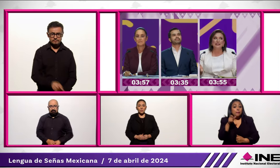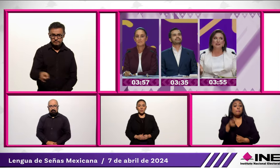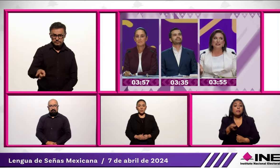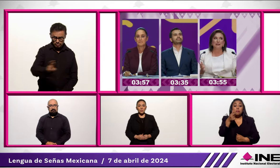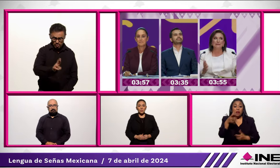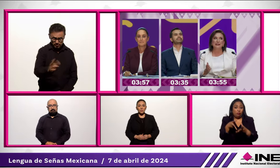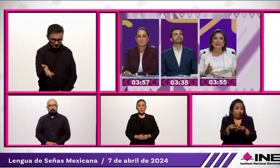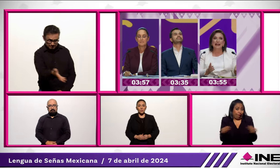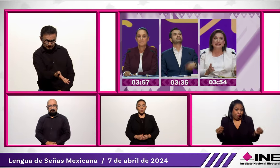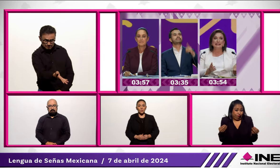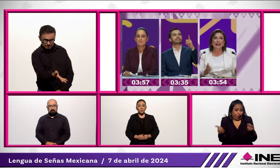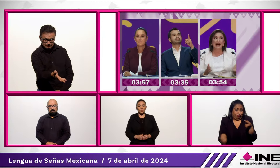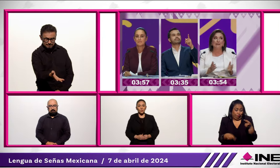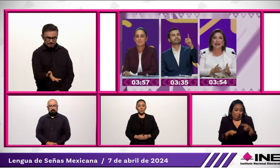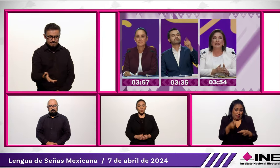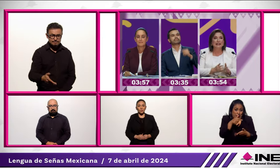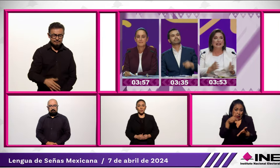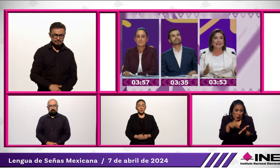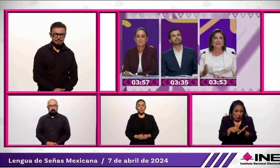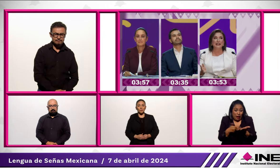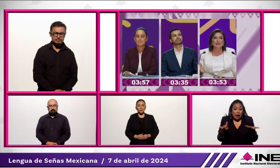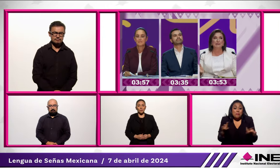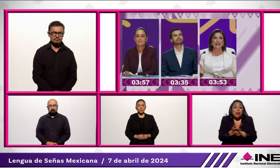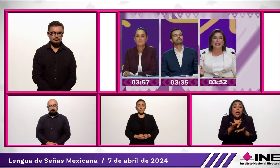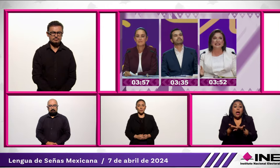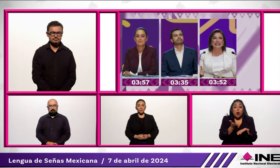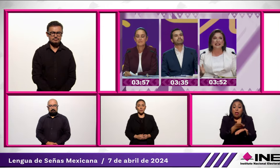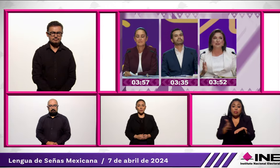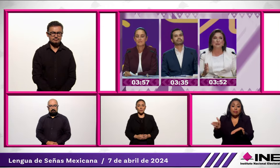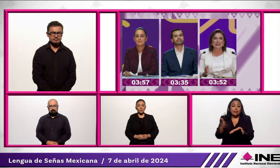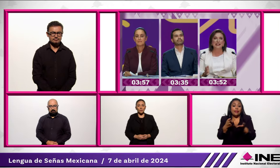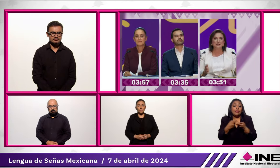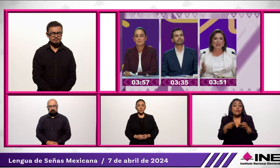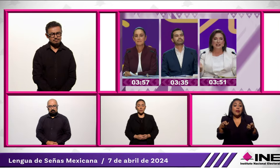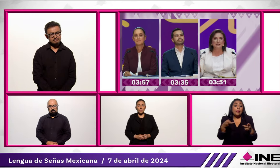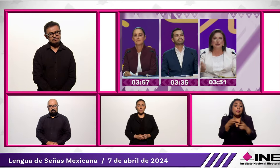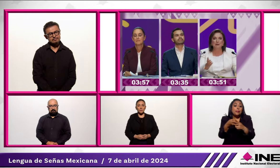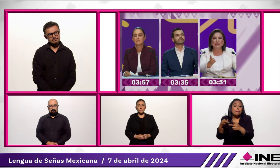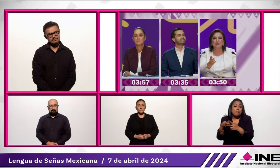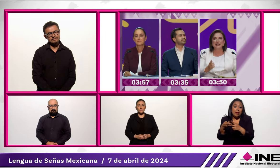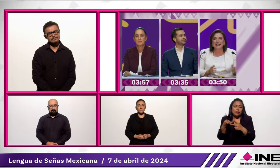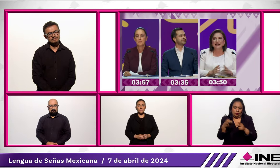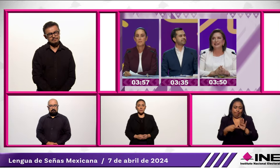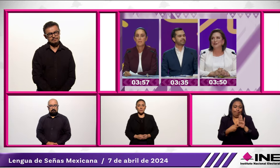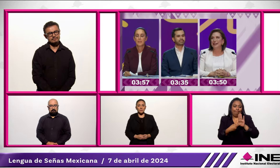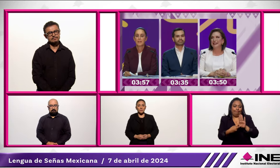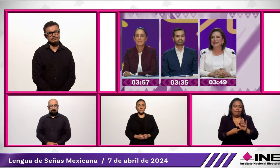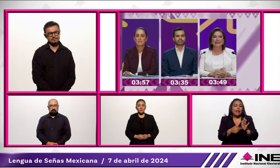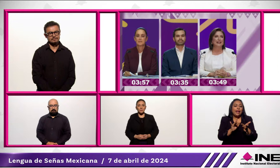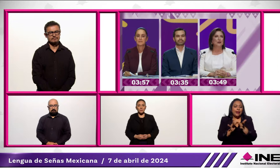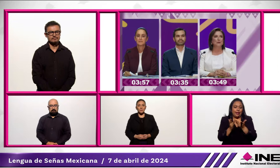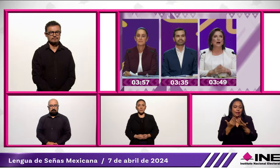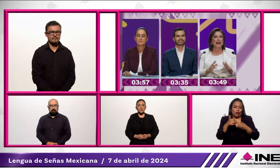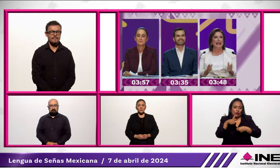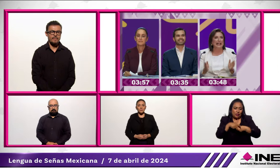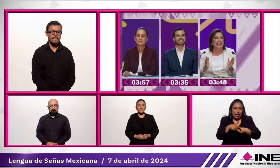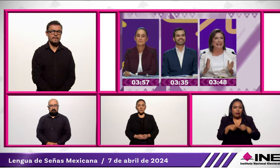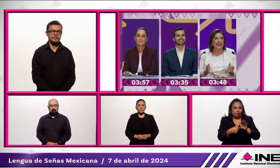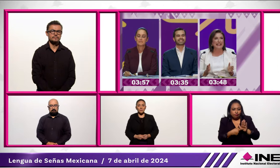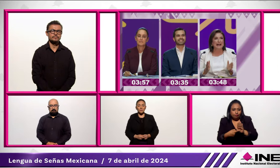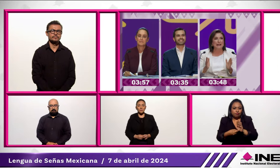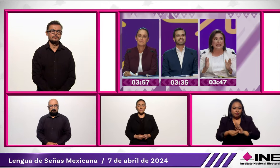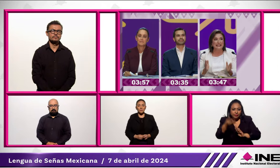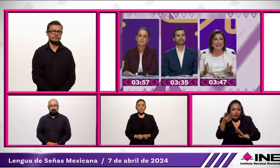en desapariciones. Lo que pasa es que ahora clasifican de una manera distinta los homicidios y eso se lo voy a demostrar en las redes sociales, como